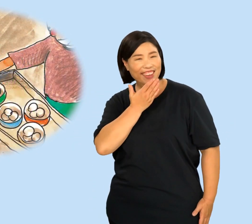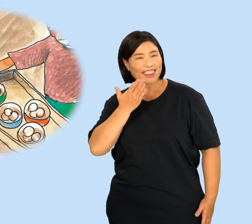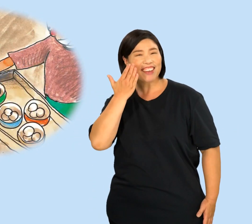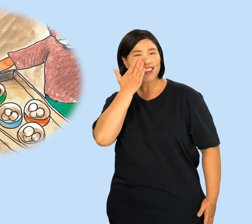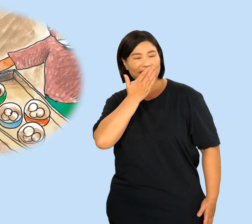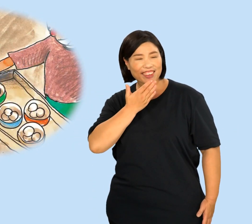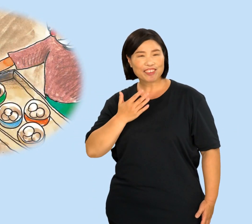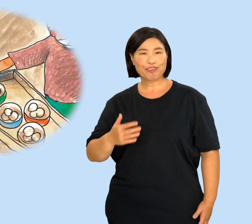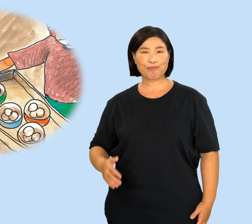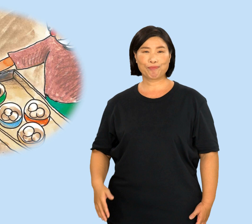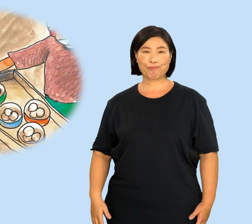甜，